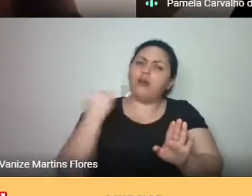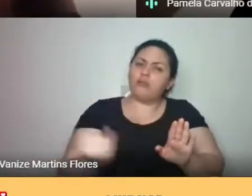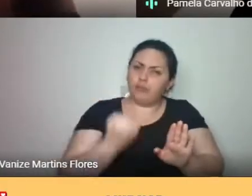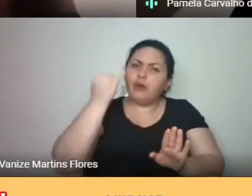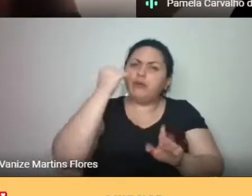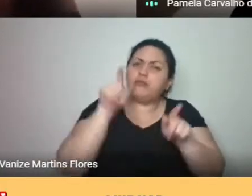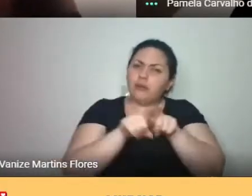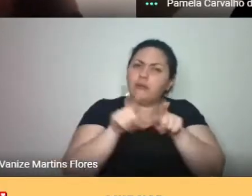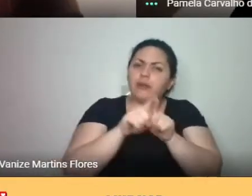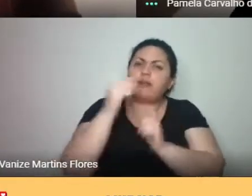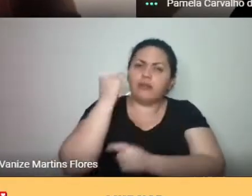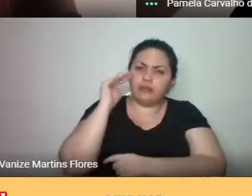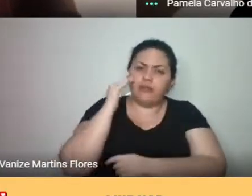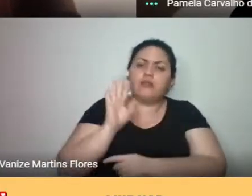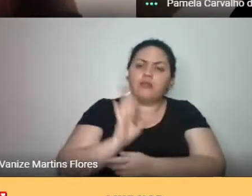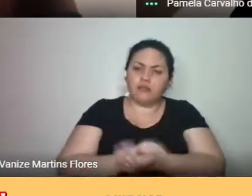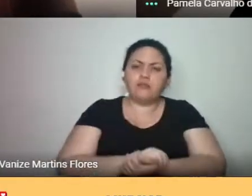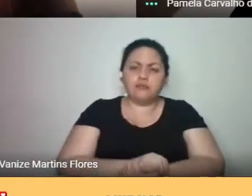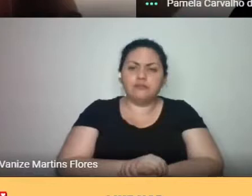tudo hoje, né?